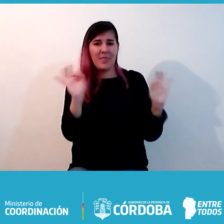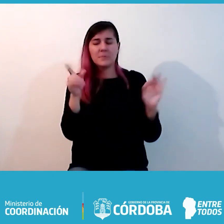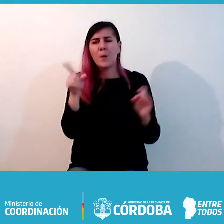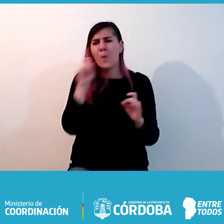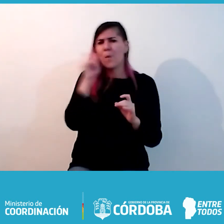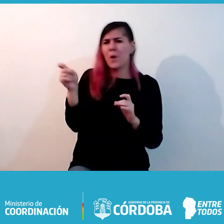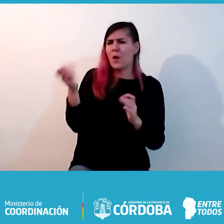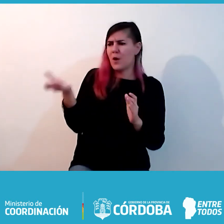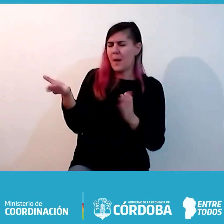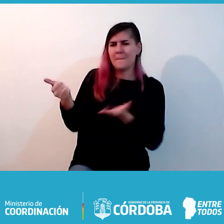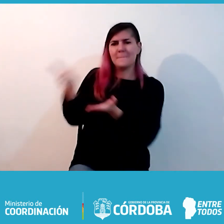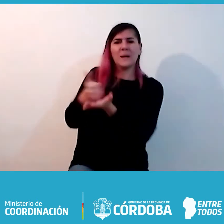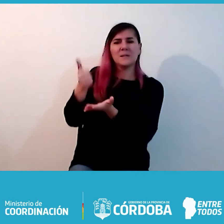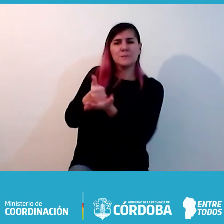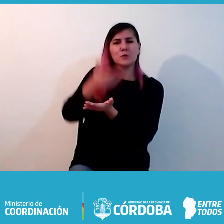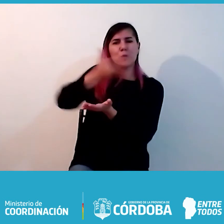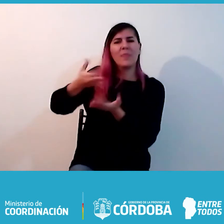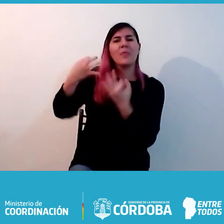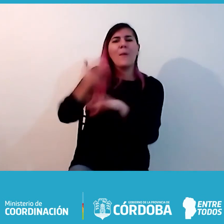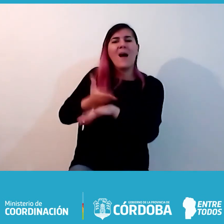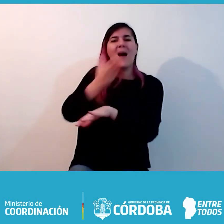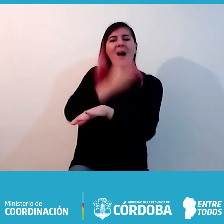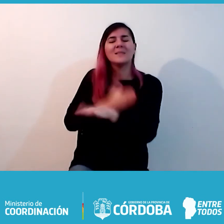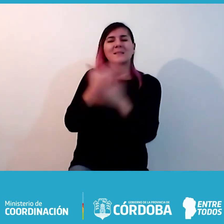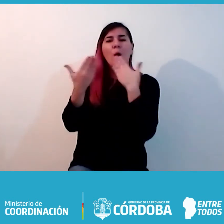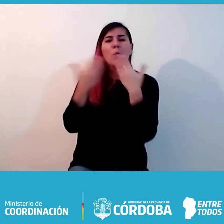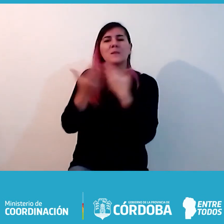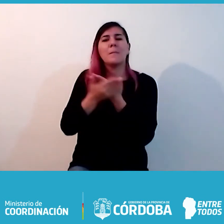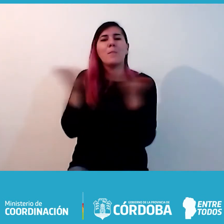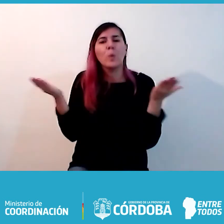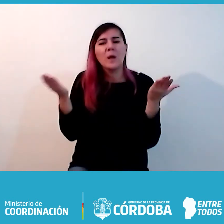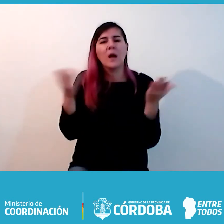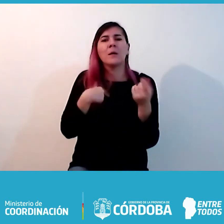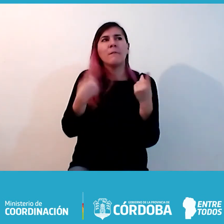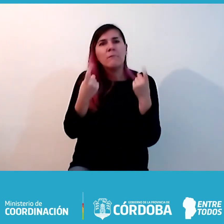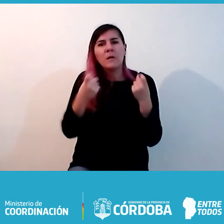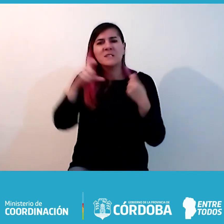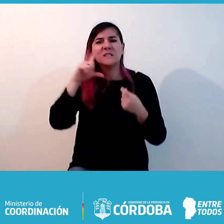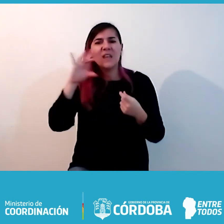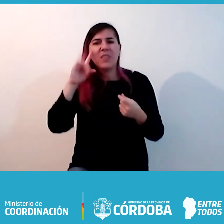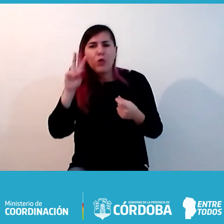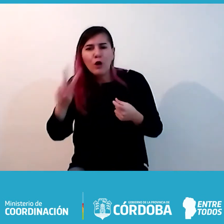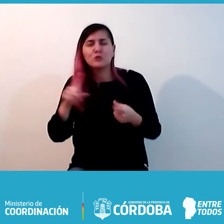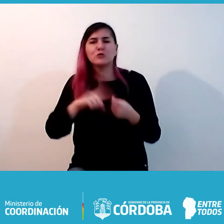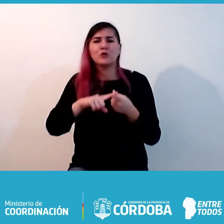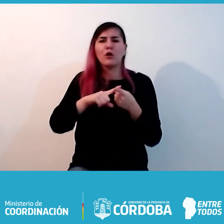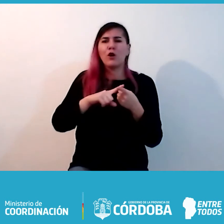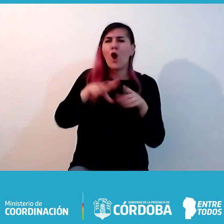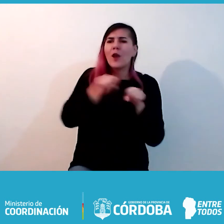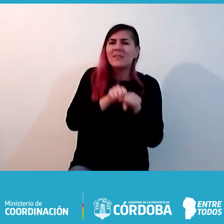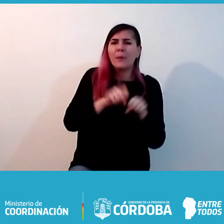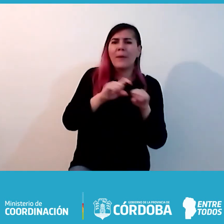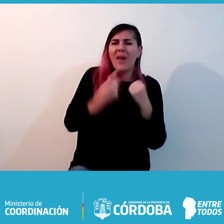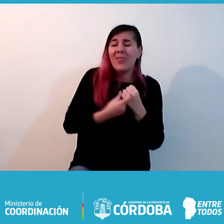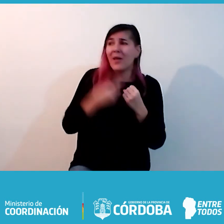la participación ciudadana que debe existir antes de la audiencia pública. Exigen CD2 y conectividad que no todos tienen luz,